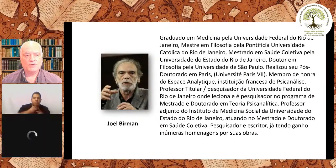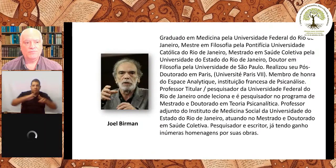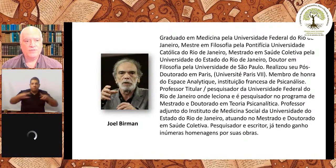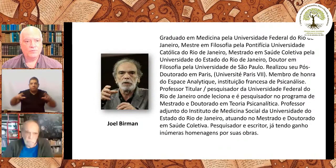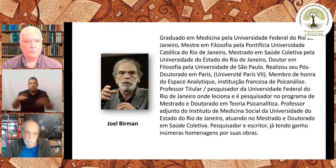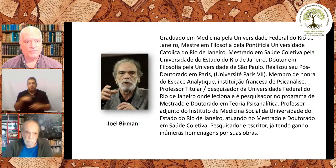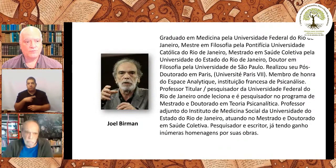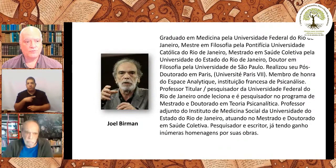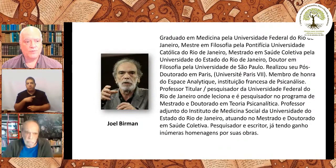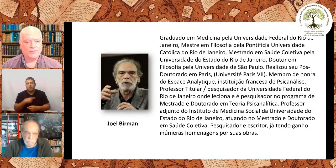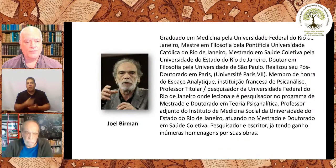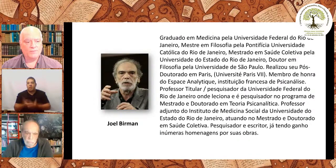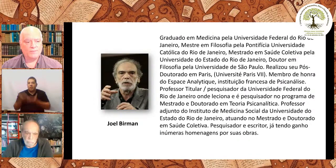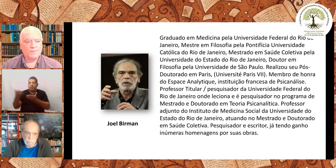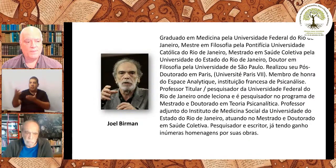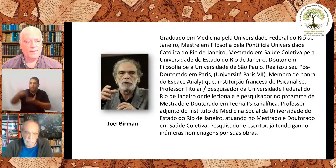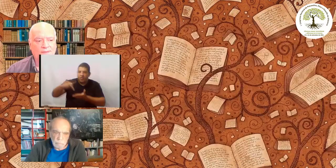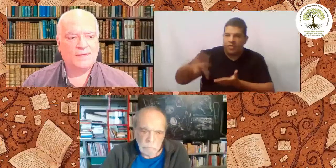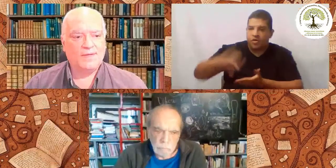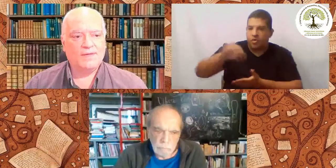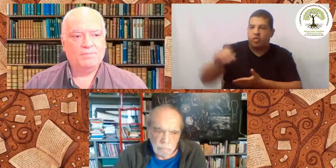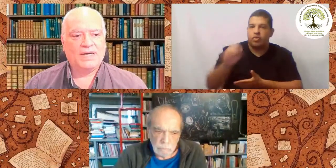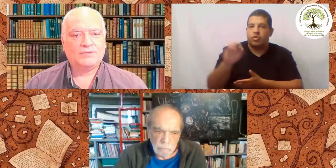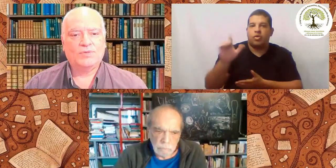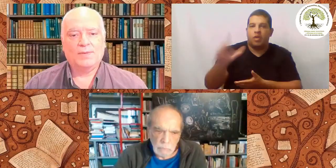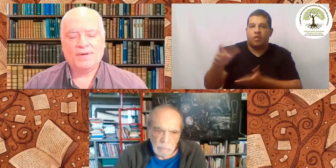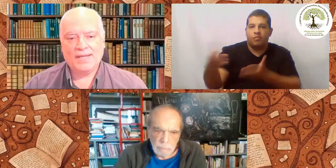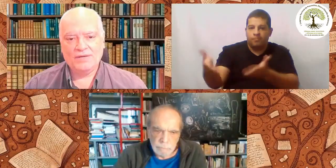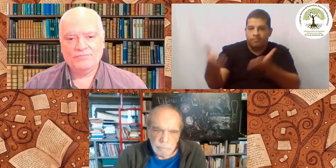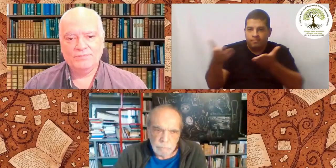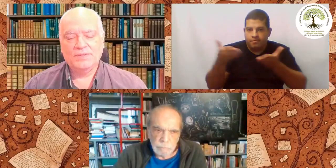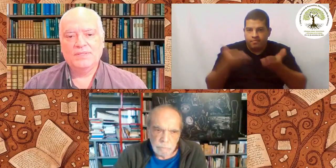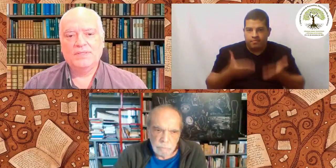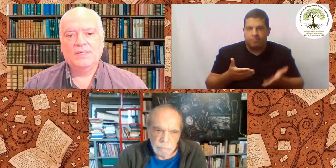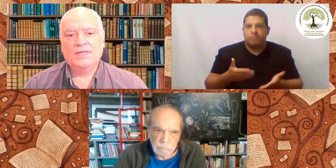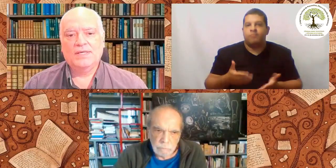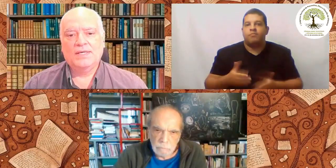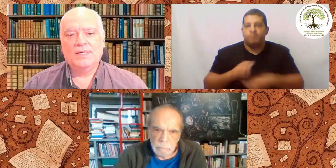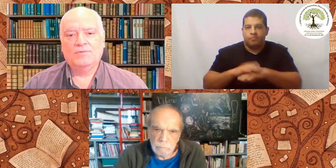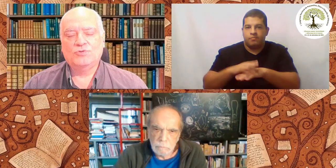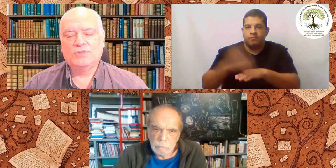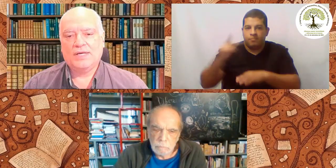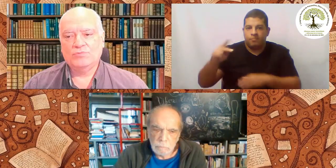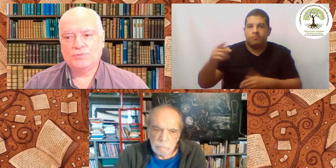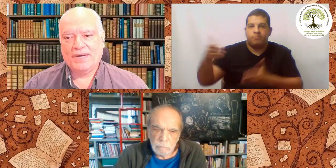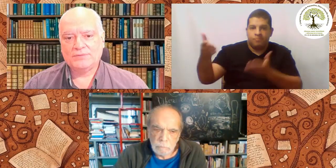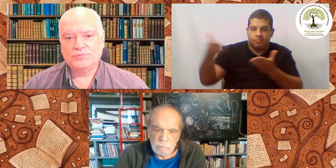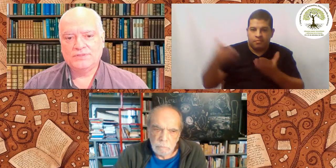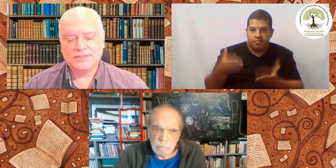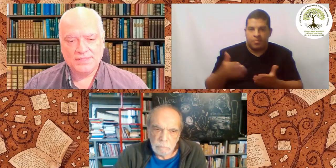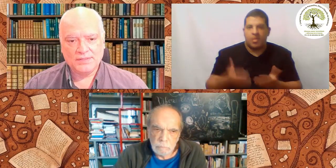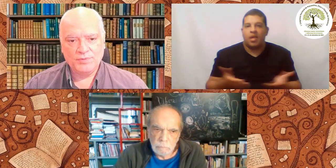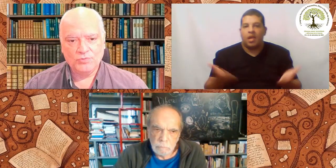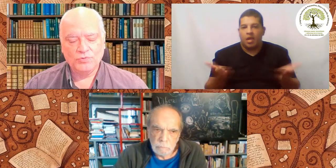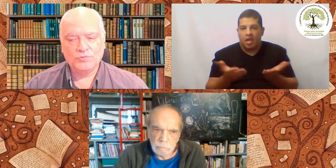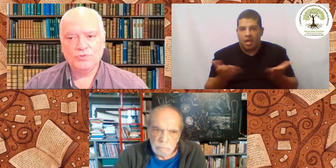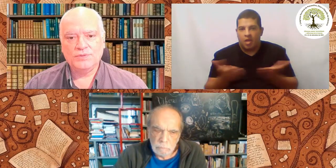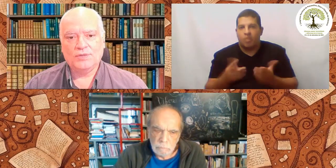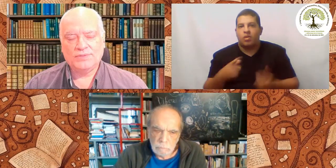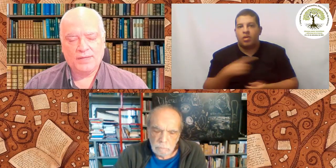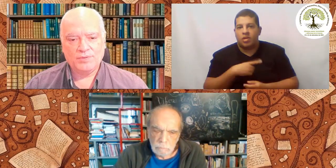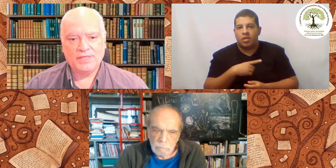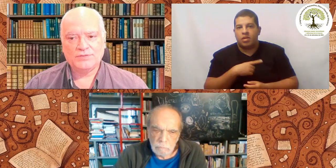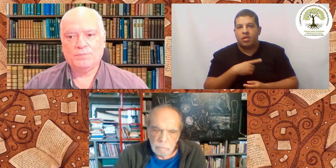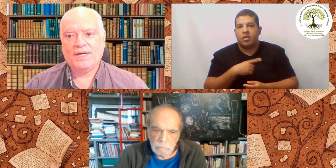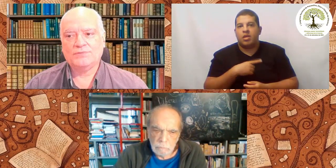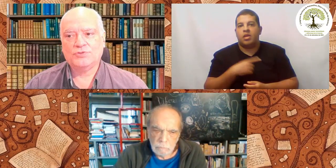Seja bem-vindo, professor Joel. Passo-lhe a palavra. O senhor terá um espaço de 60 minutos e,